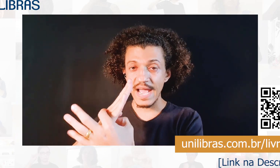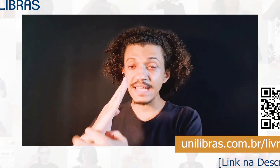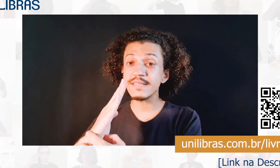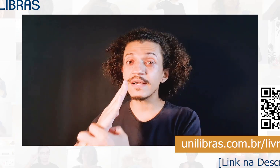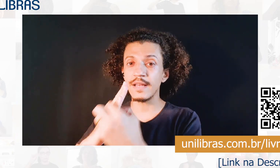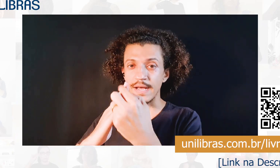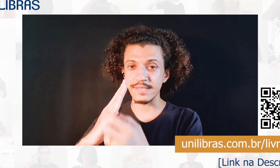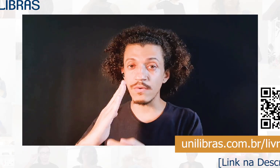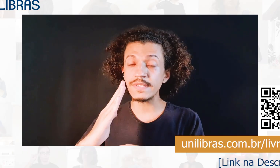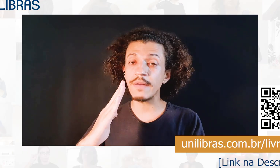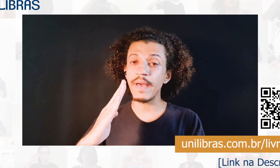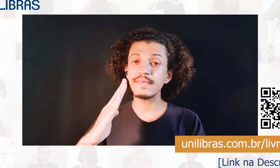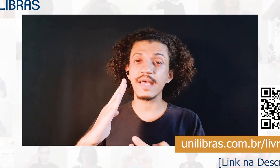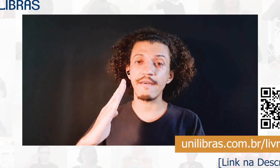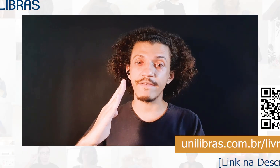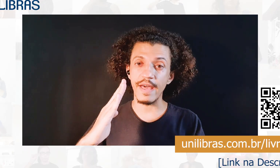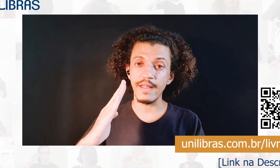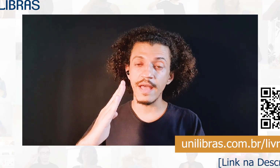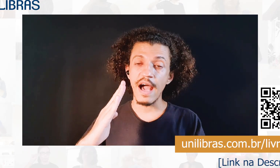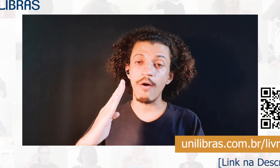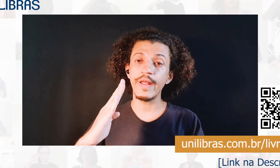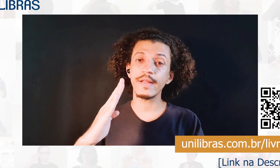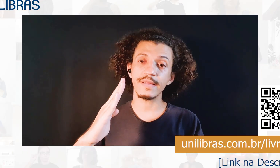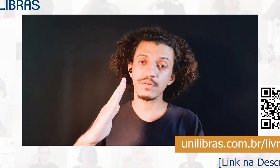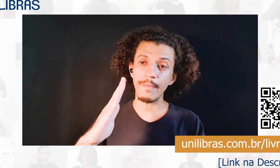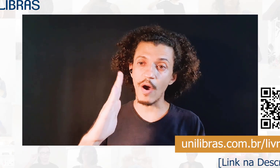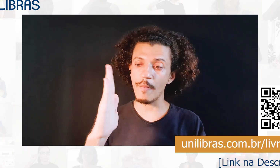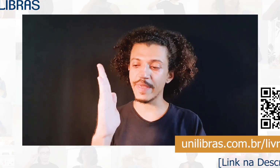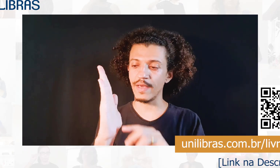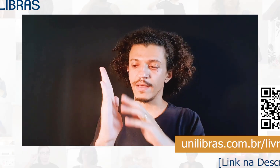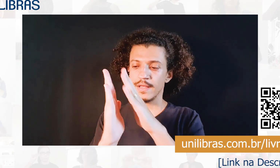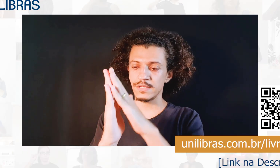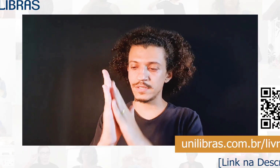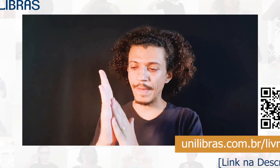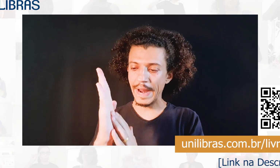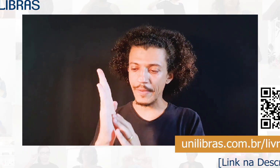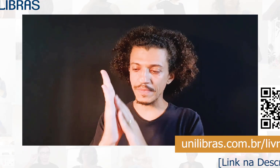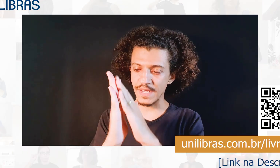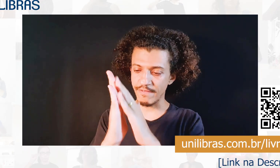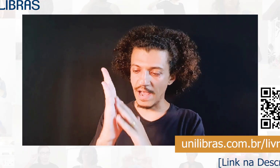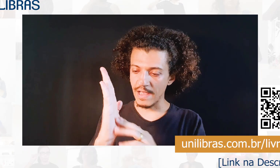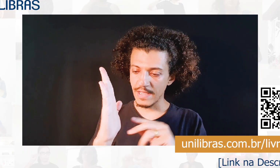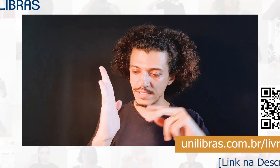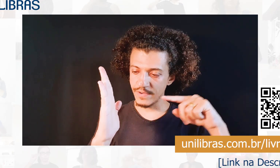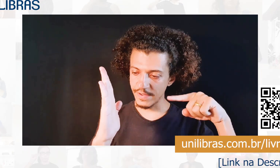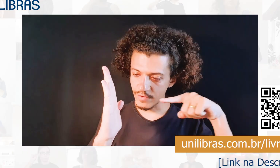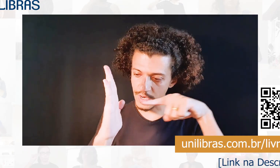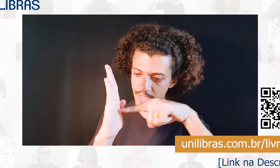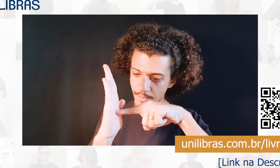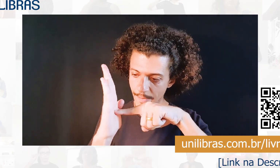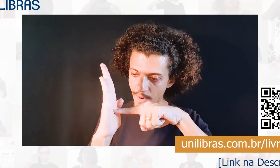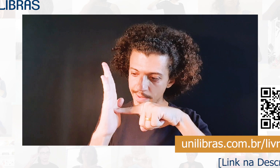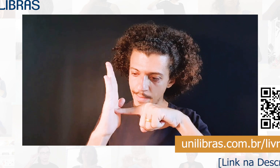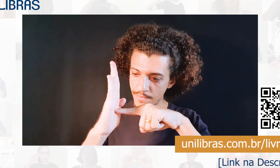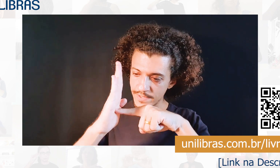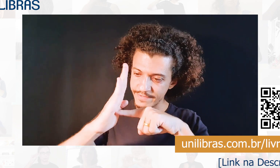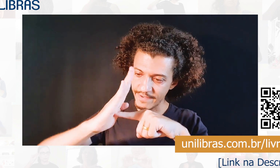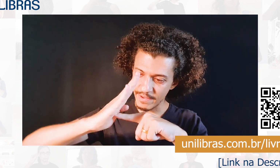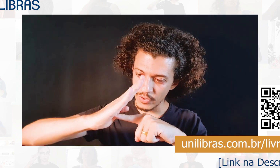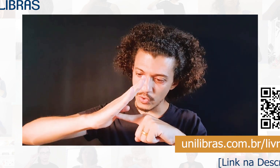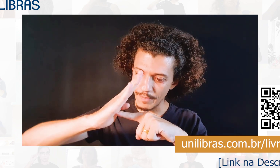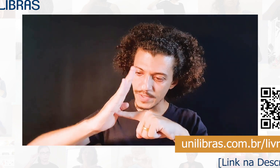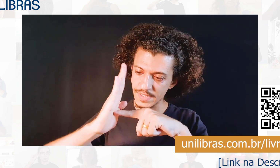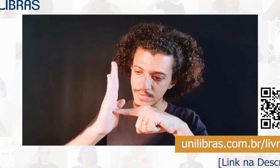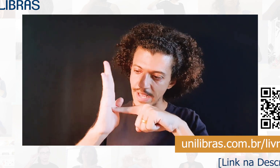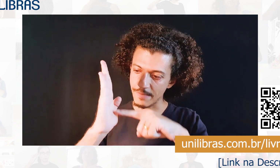inclinada. Essa inclinação também se refere à orientação da palma, porque se você parar para observar, se você ficar olhando aqui para a palma da mão, você vai